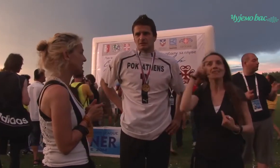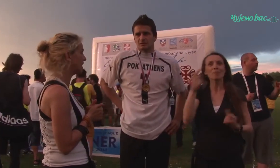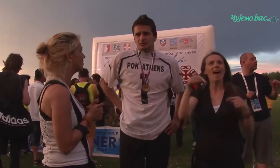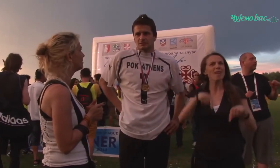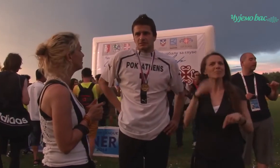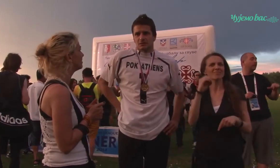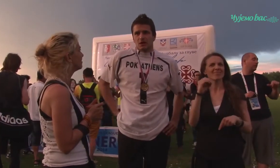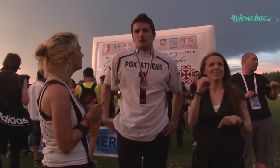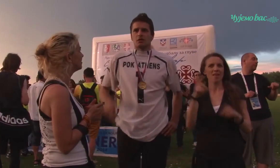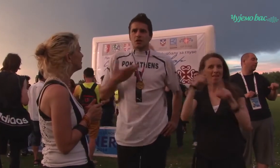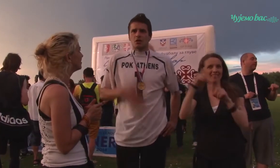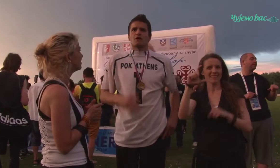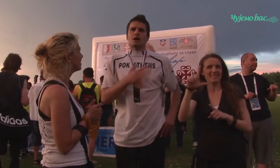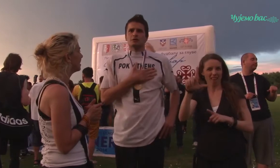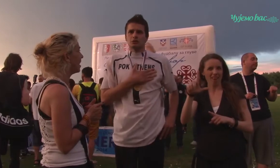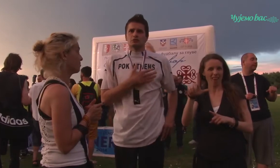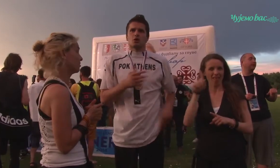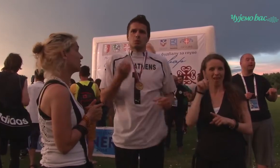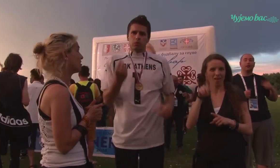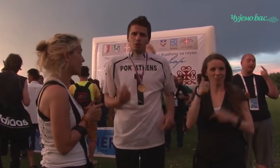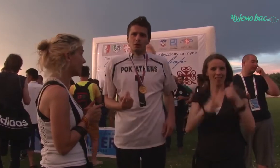DSL. Και θέλω να ευχαριστήσω πολύ.